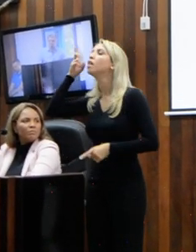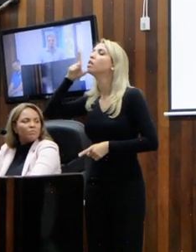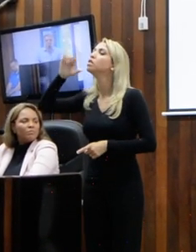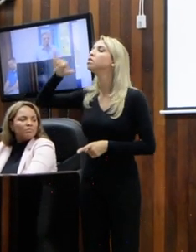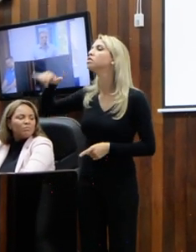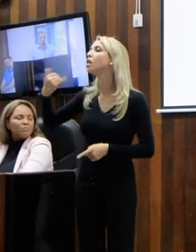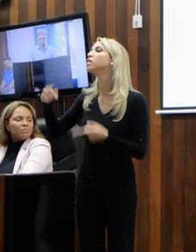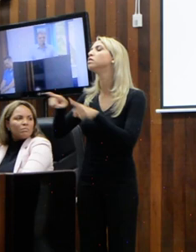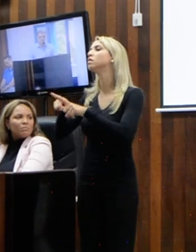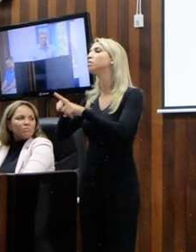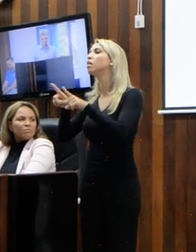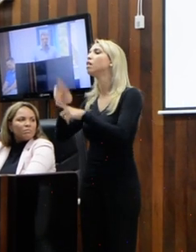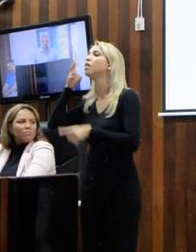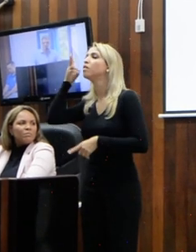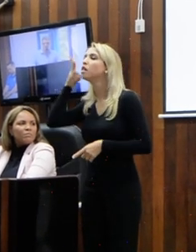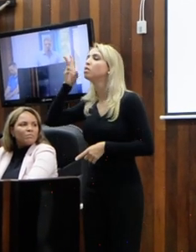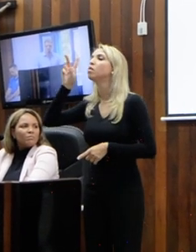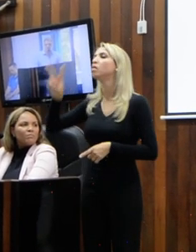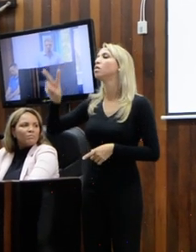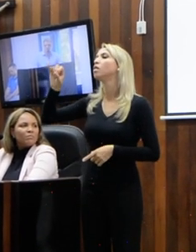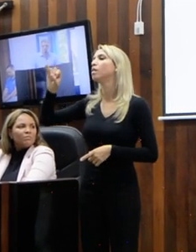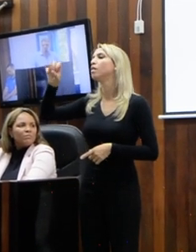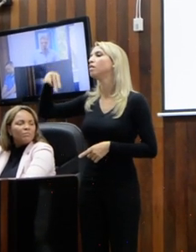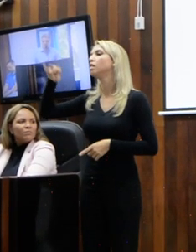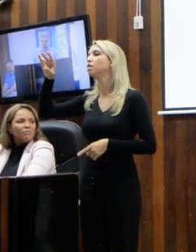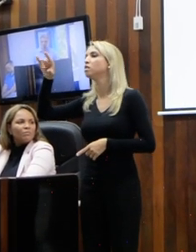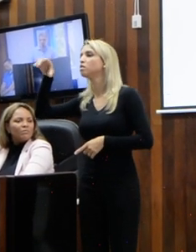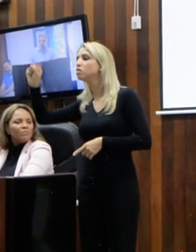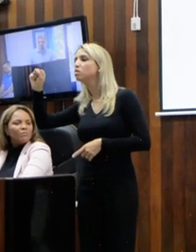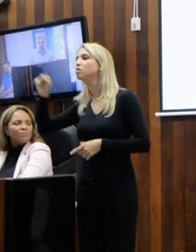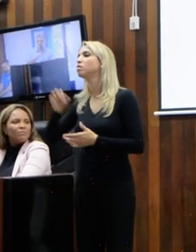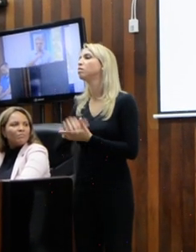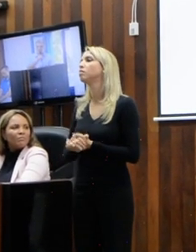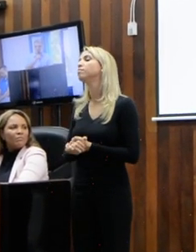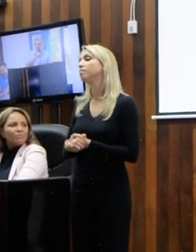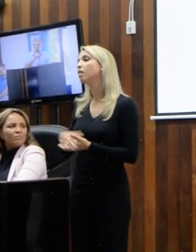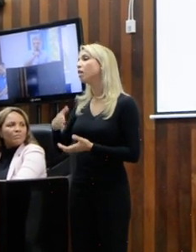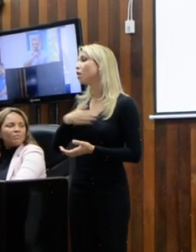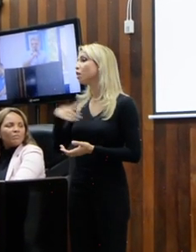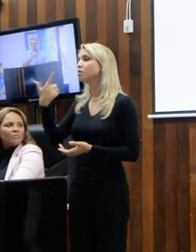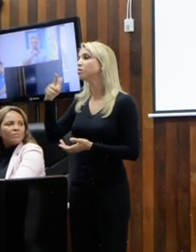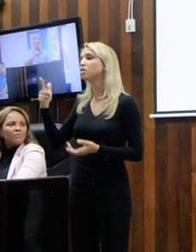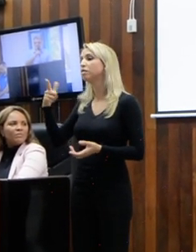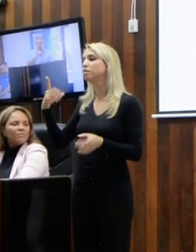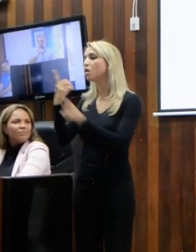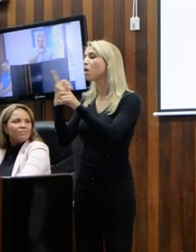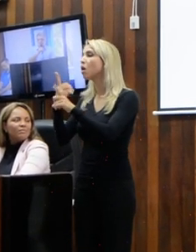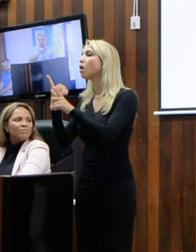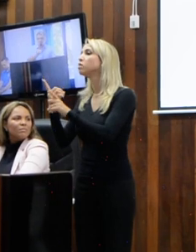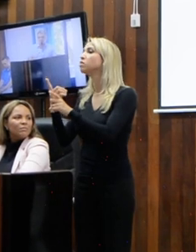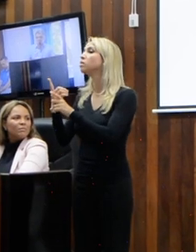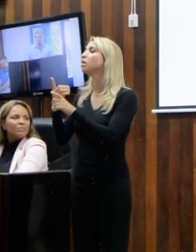Vinícius. Realmente, Márcio, não tive muito contato com ele, mas